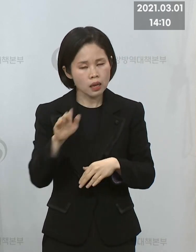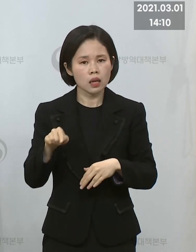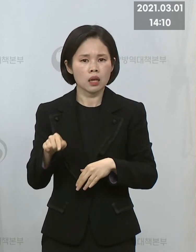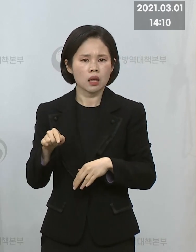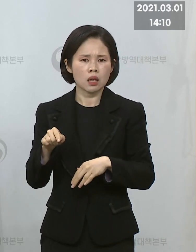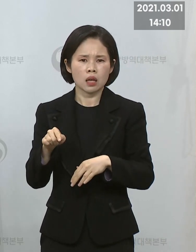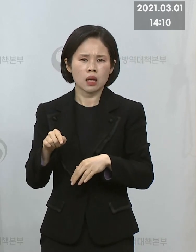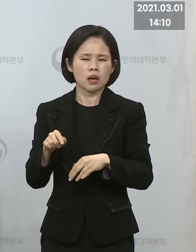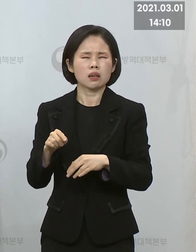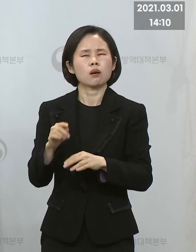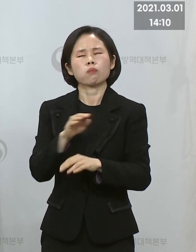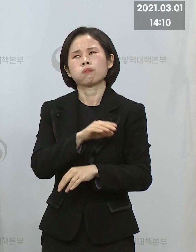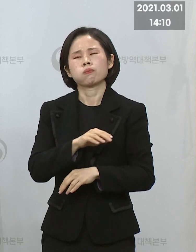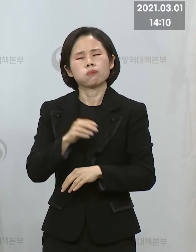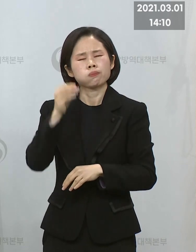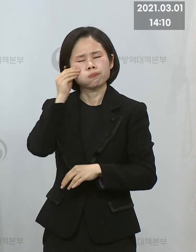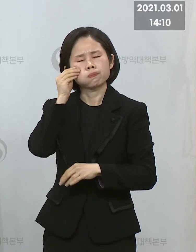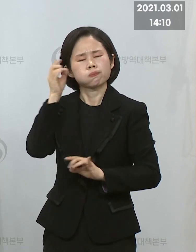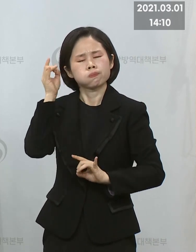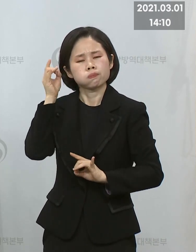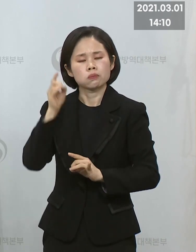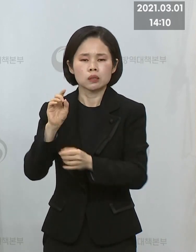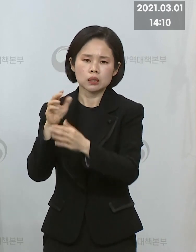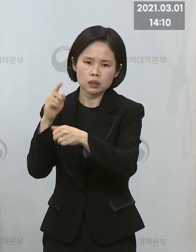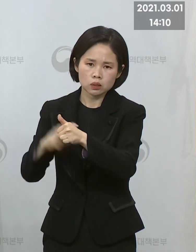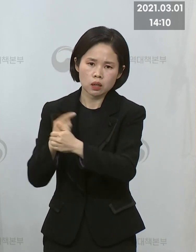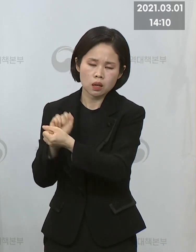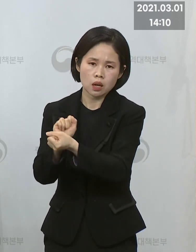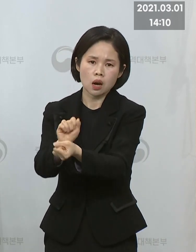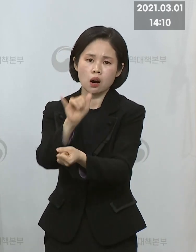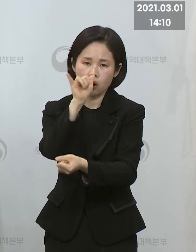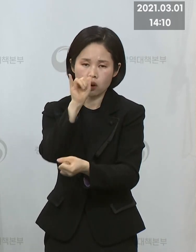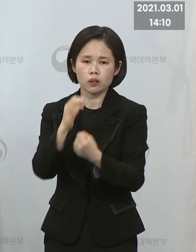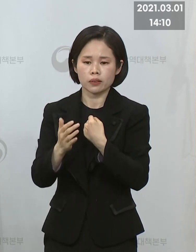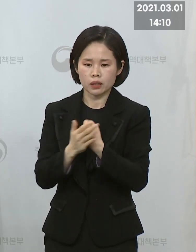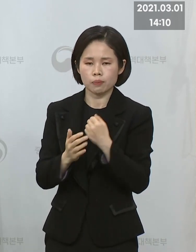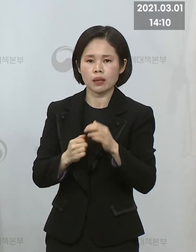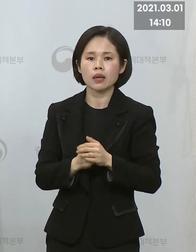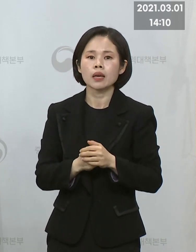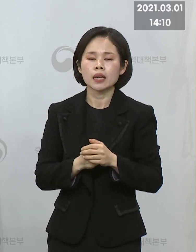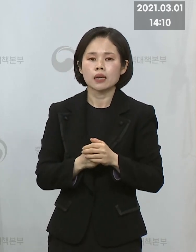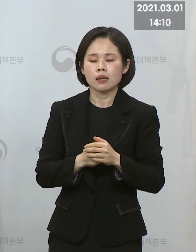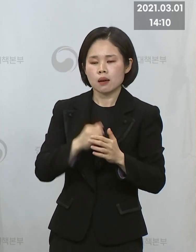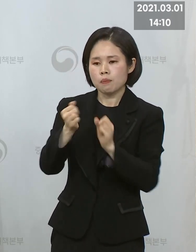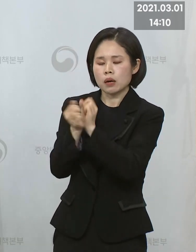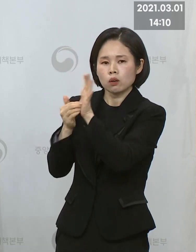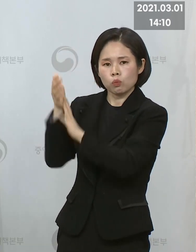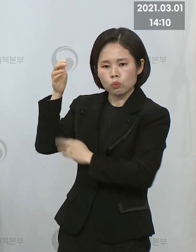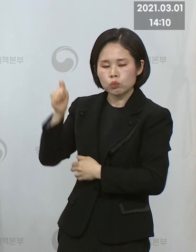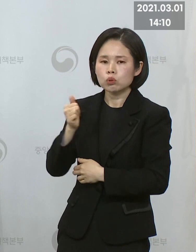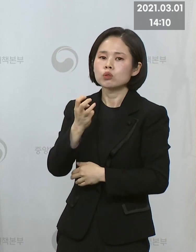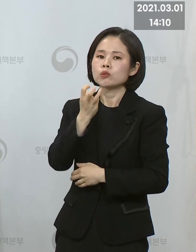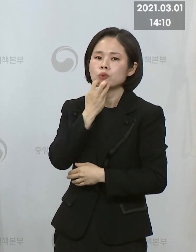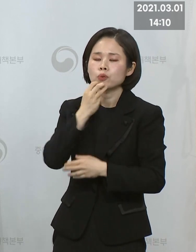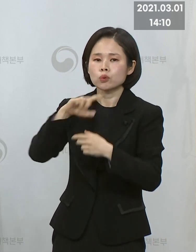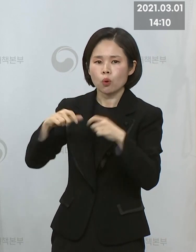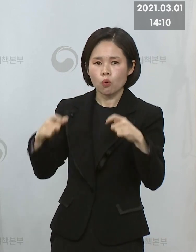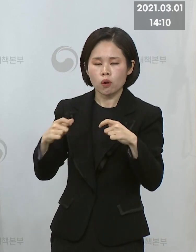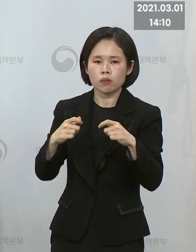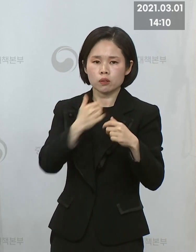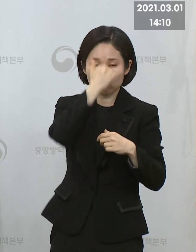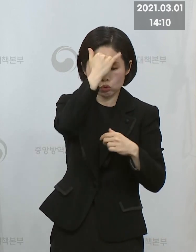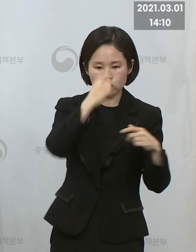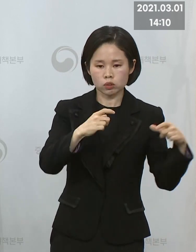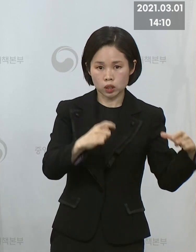이런 점을 반영해서 방역당국은 수도권, 충청권 등 유행지역을 중심으로 산밀 작업 환경, 그리고